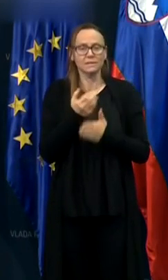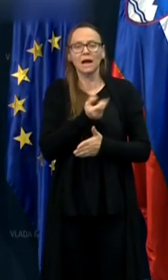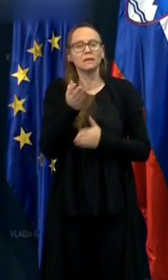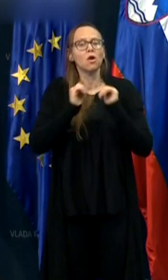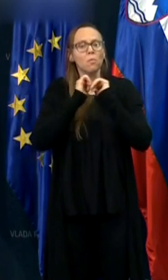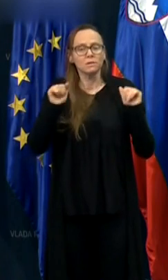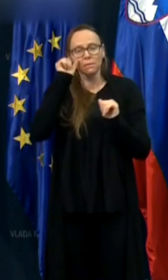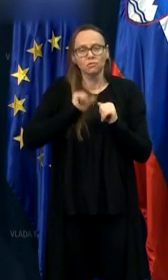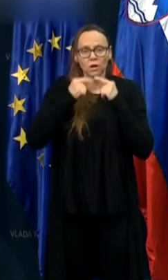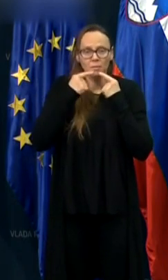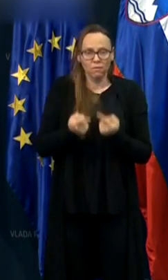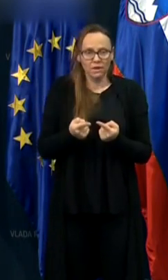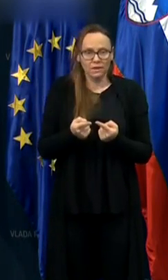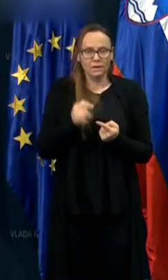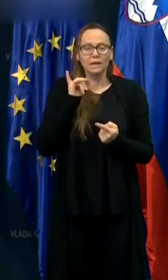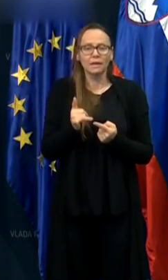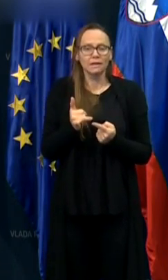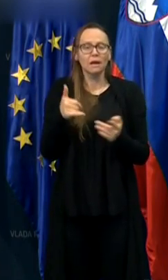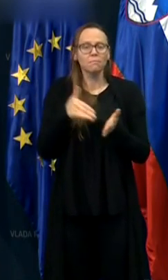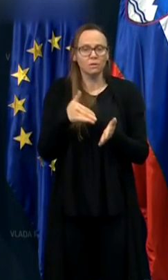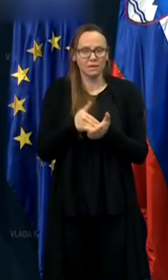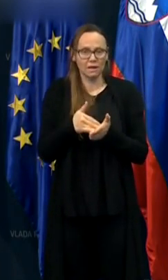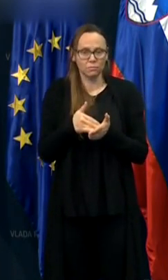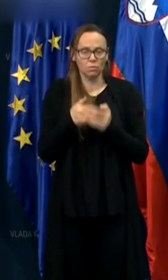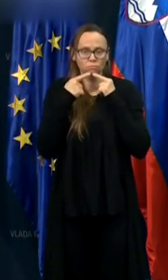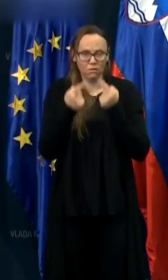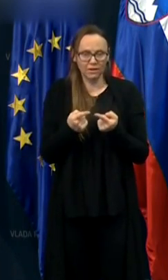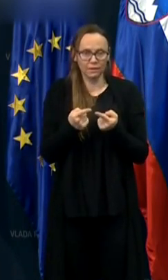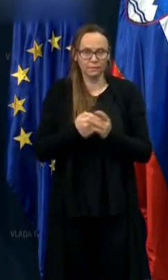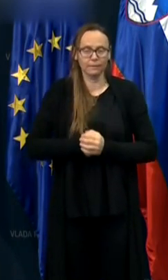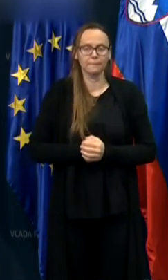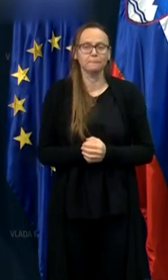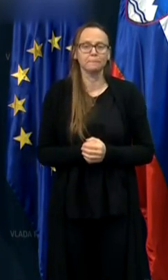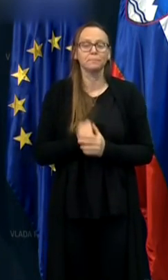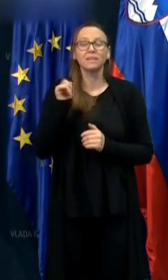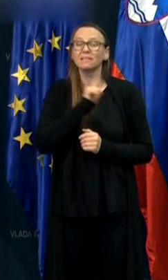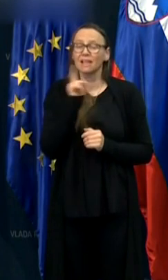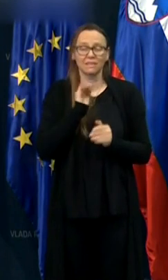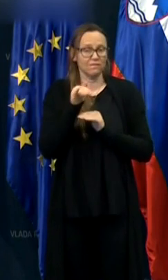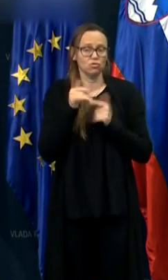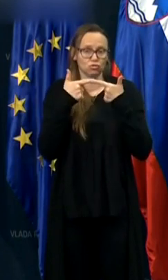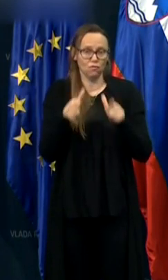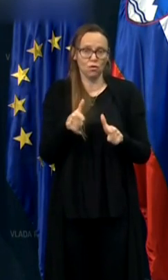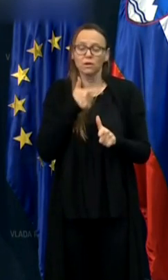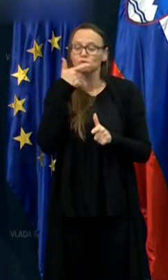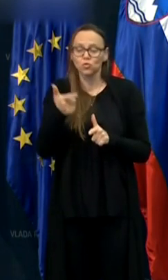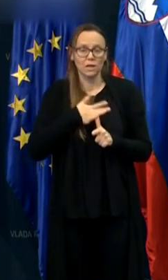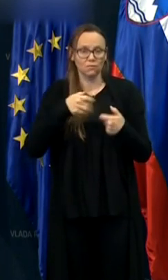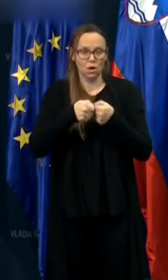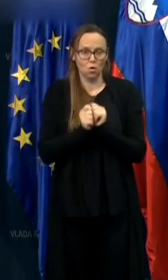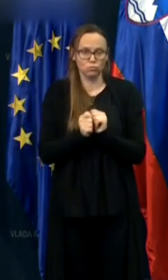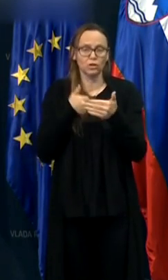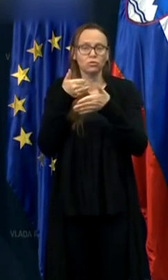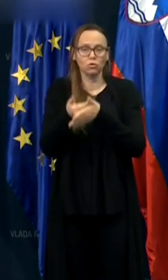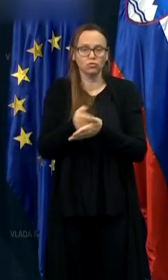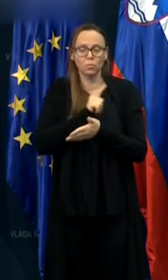posebej včeraj povedali, da je potrebna izpostavi, je to, da ni več dovoljeno izven svoje občine dostopati